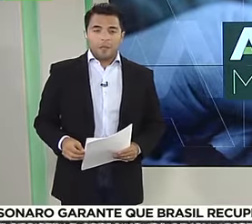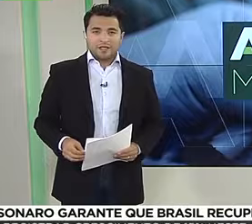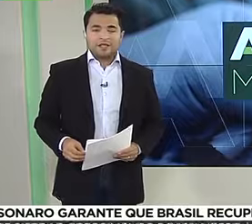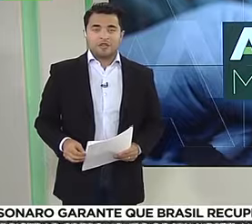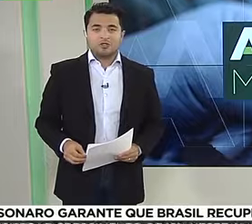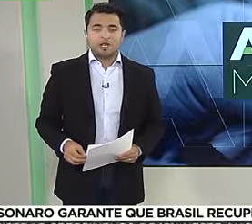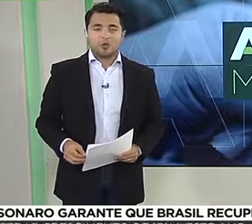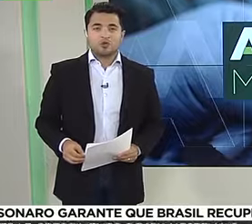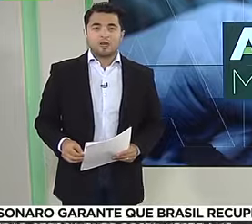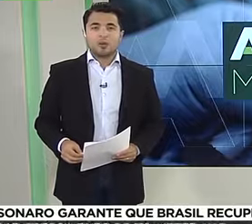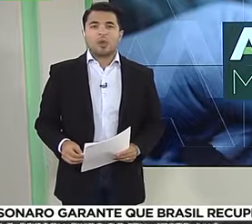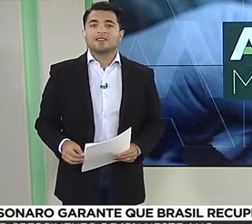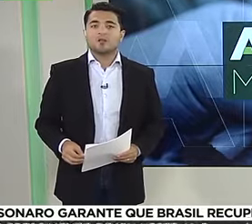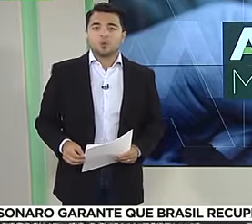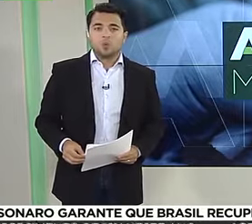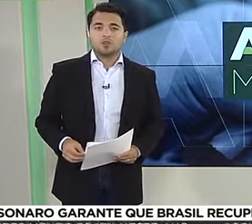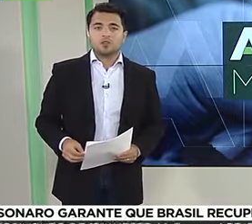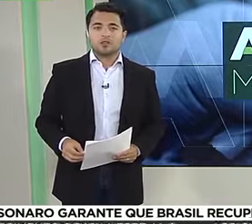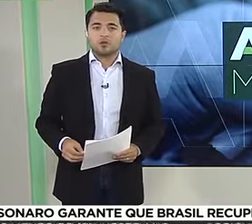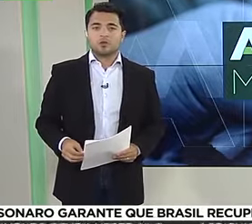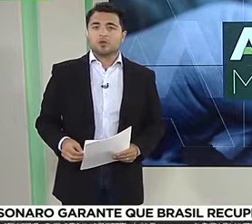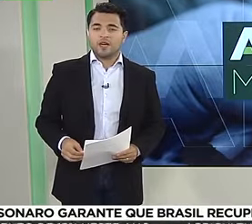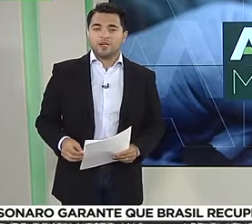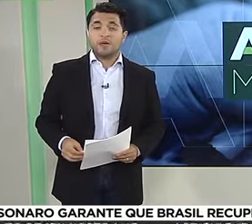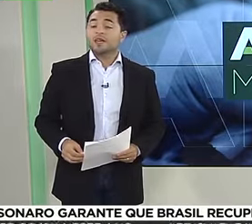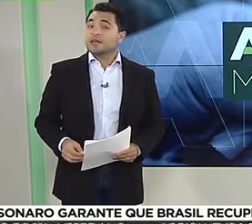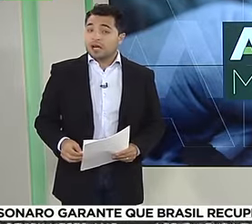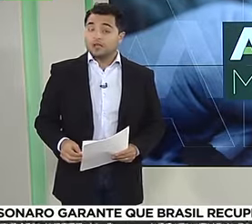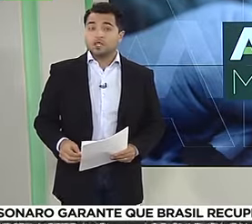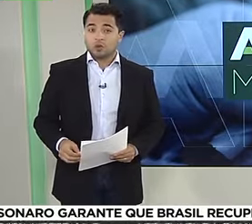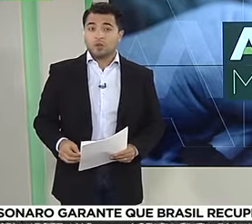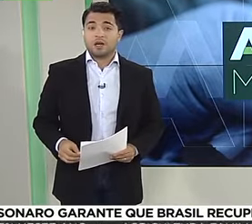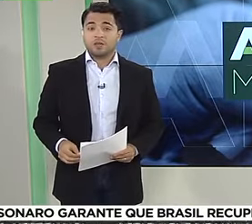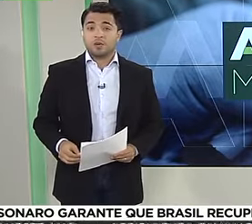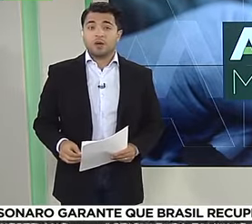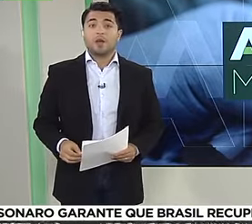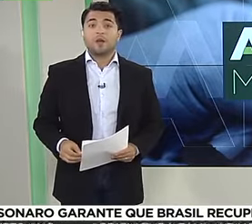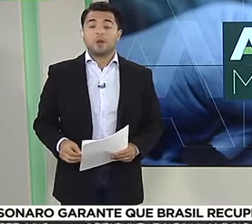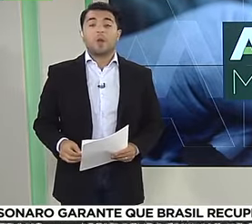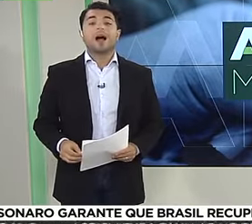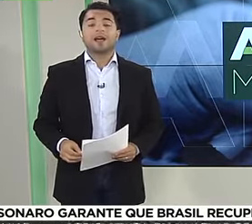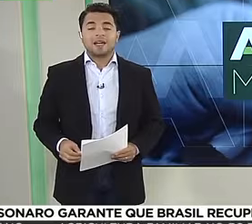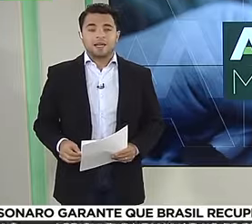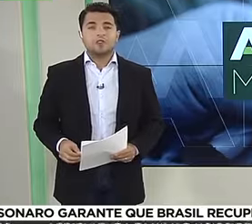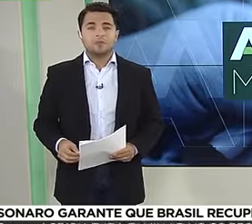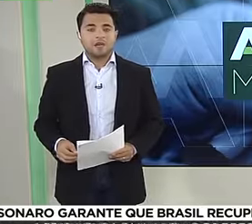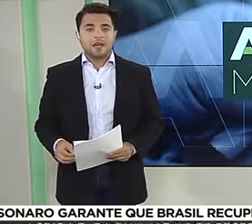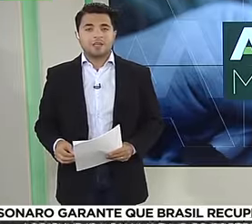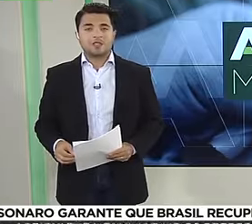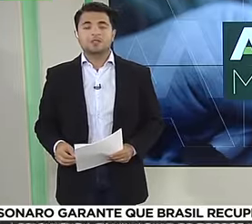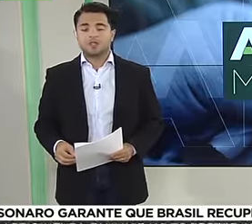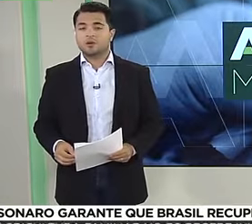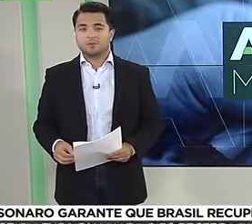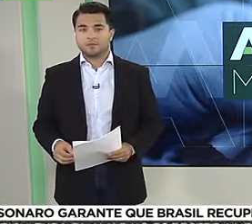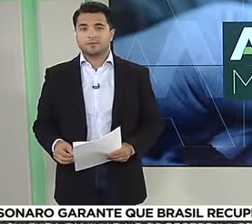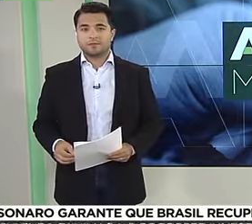o presidente Jair Bolsonaro exaltou os ministros do governo e garantiu que o Brasil recuperou a credibilidade